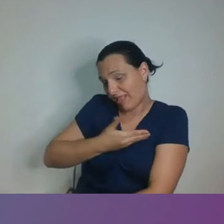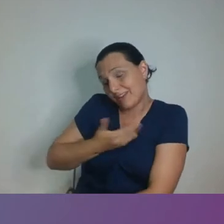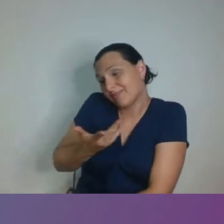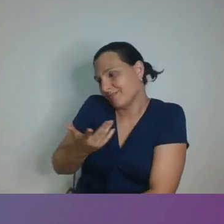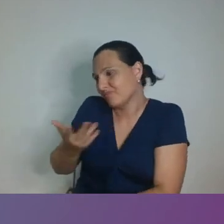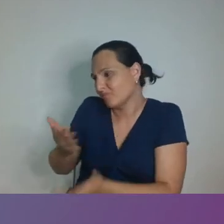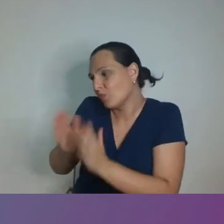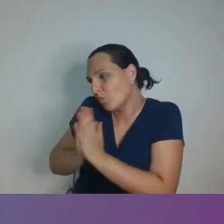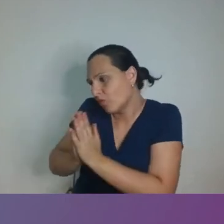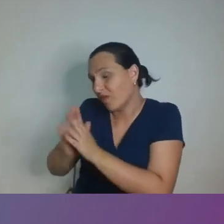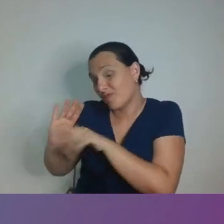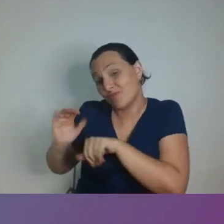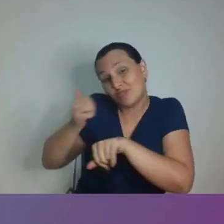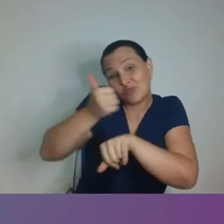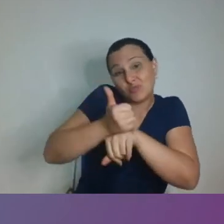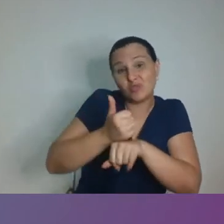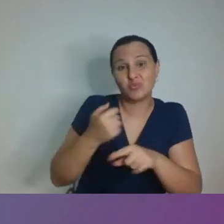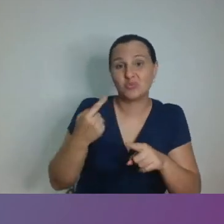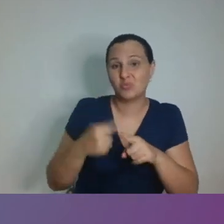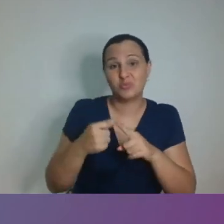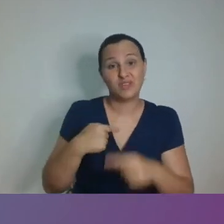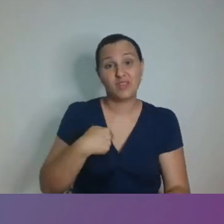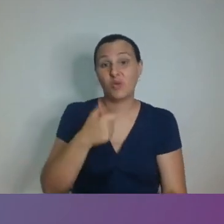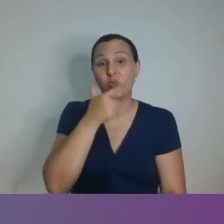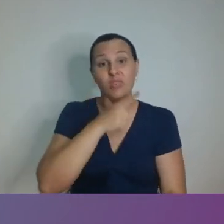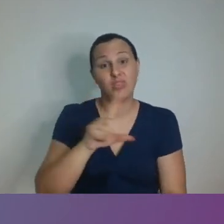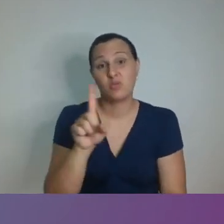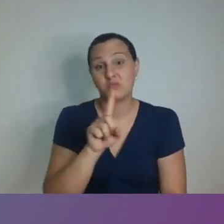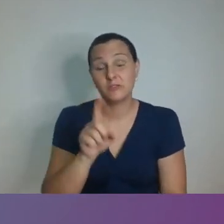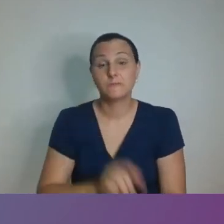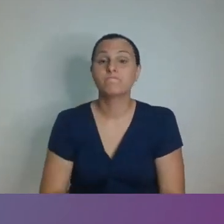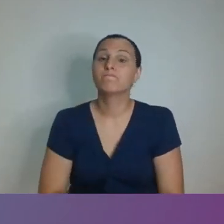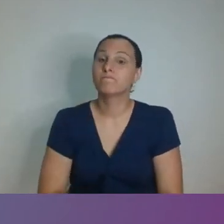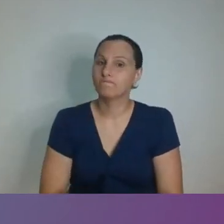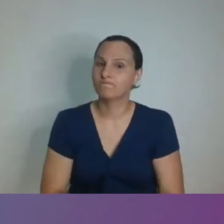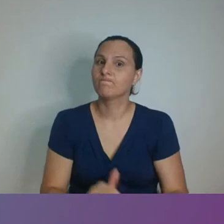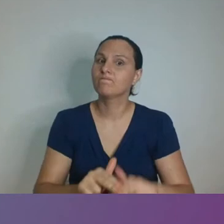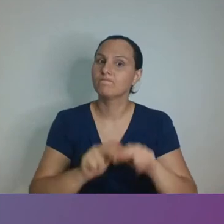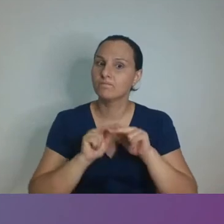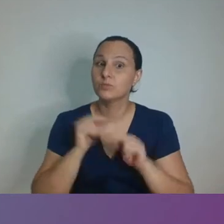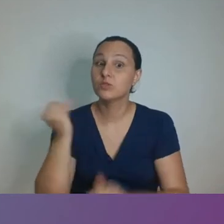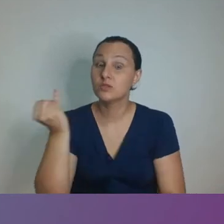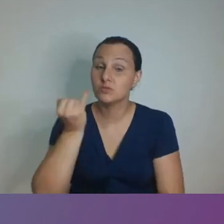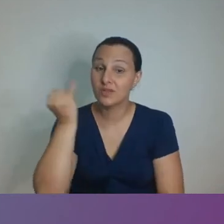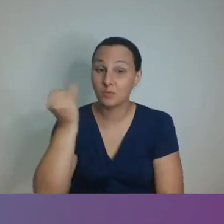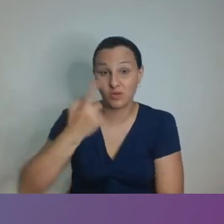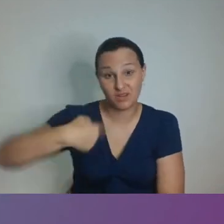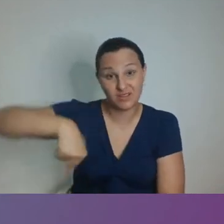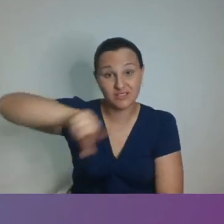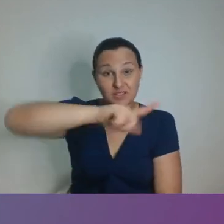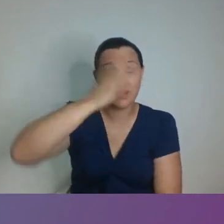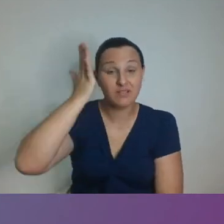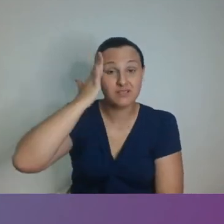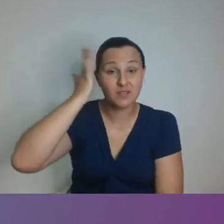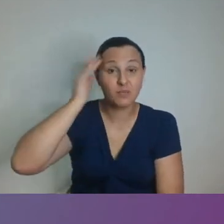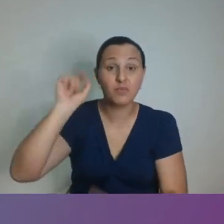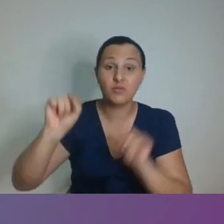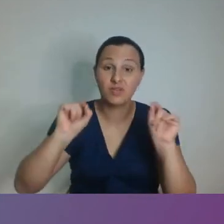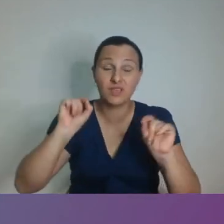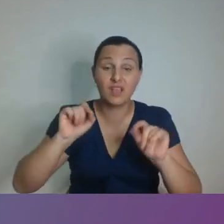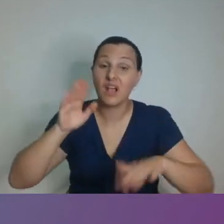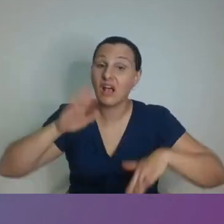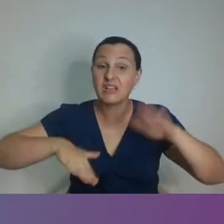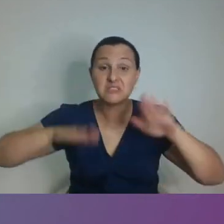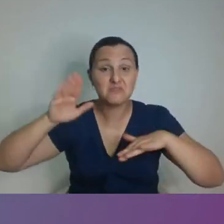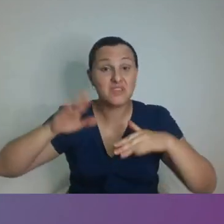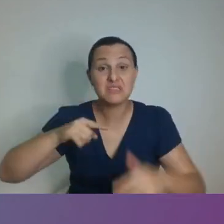E isso também é muito importante para nós, tradutores e intérpretes. Às vezes, a gente não vai dar conta de interpretar determinados discursos. Por exemplo, área de